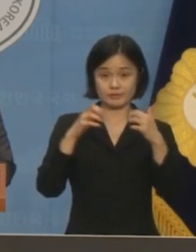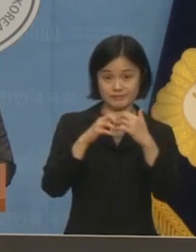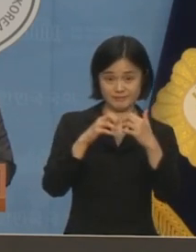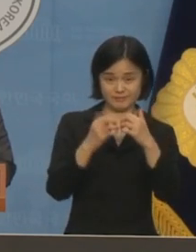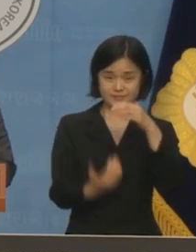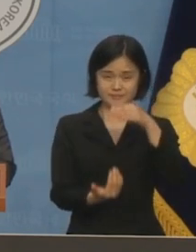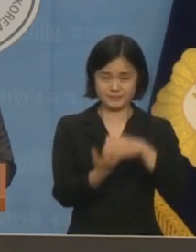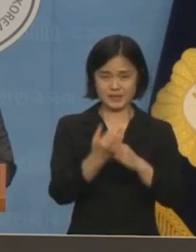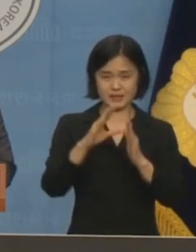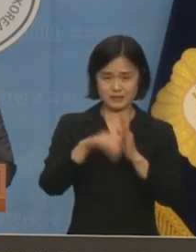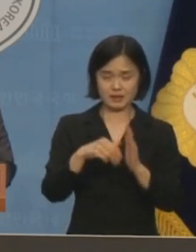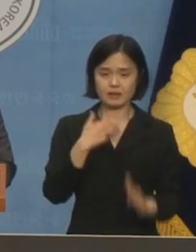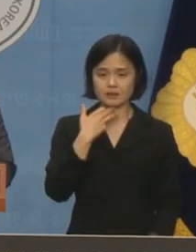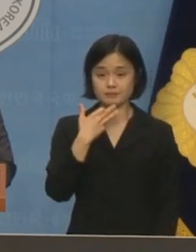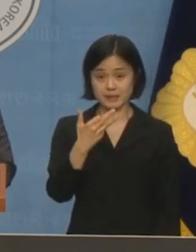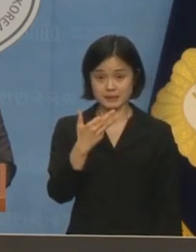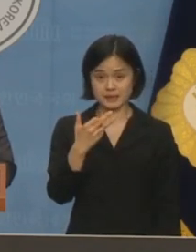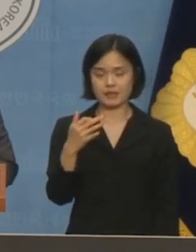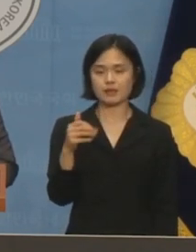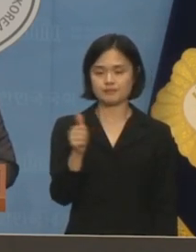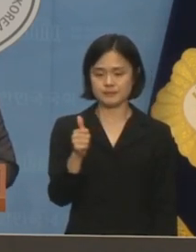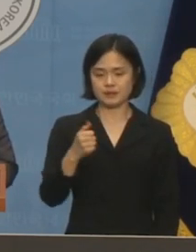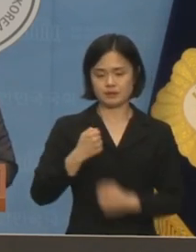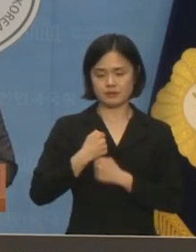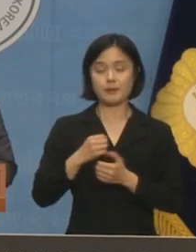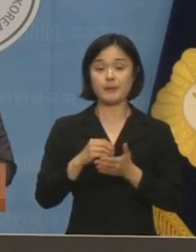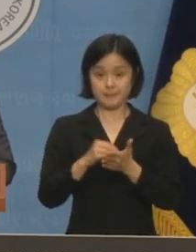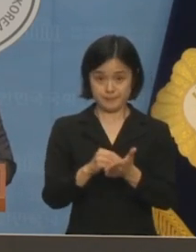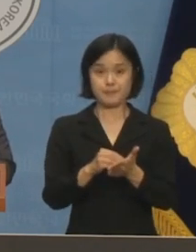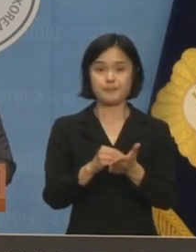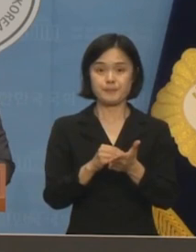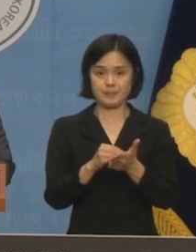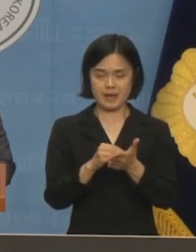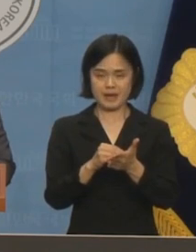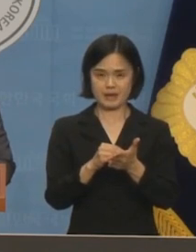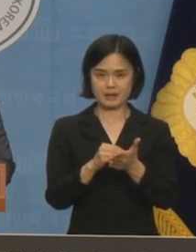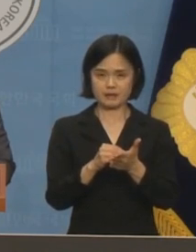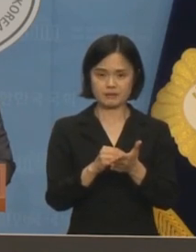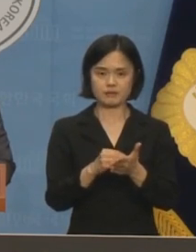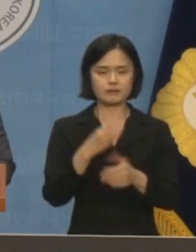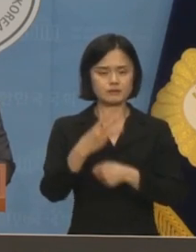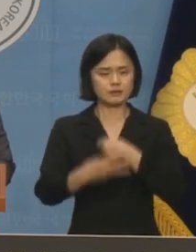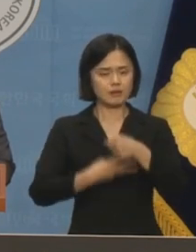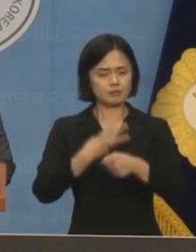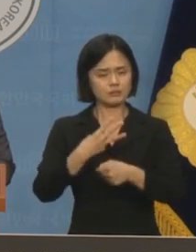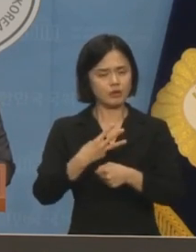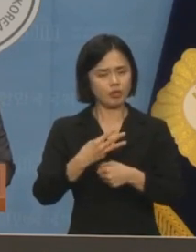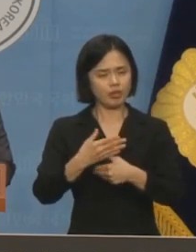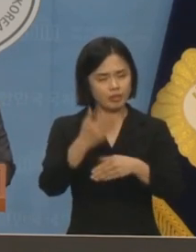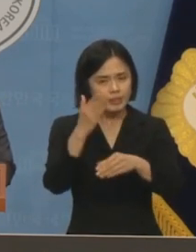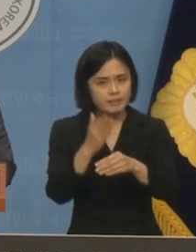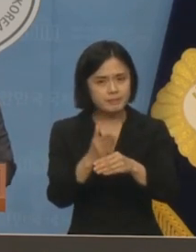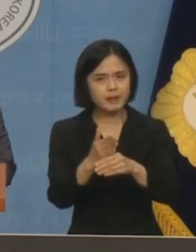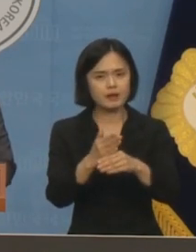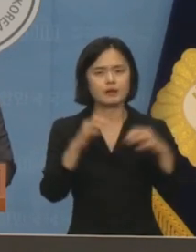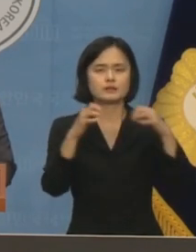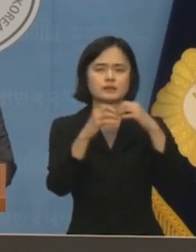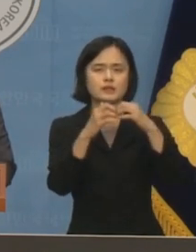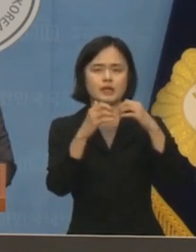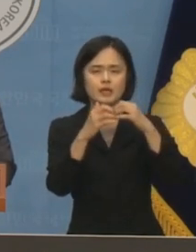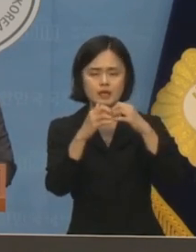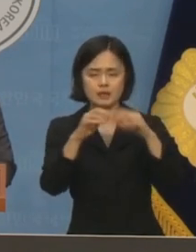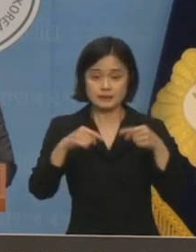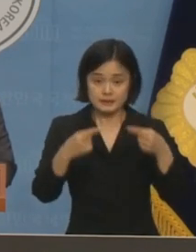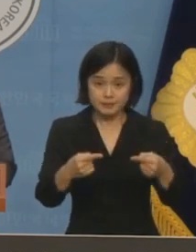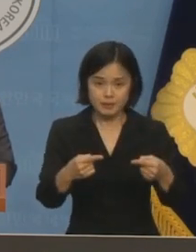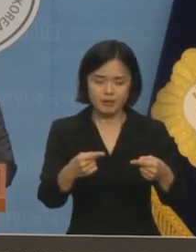나이로 국군에 입대해서 전쟁 3년 차인 1952년 전투 도중에 총상을 입었고